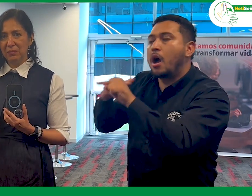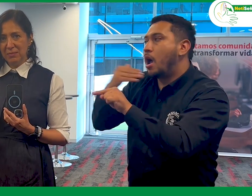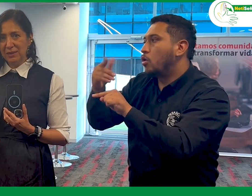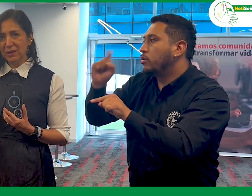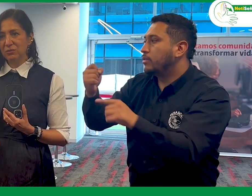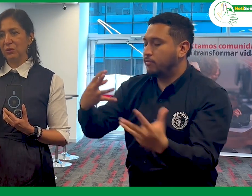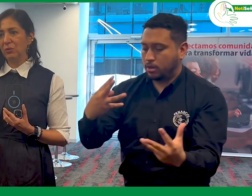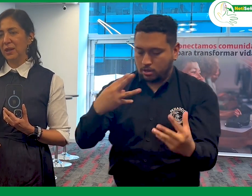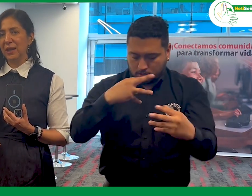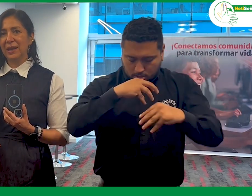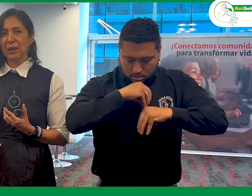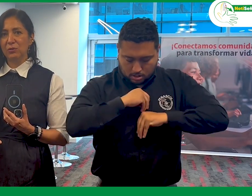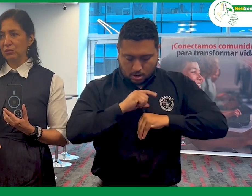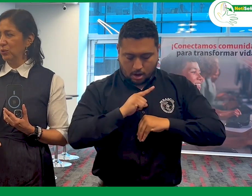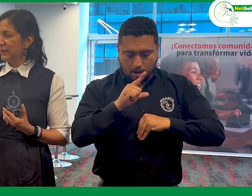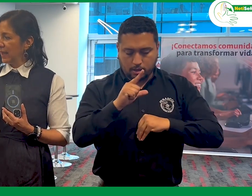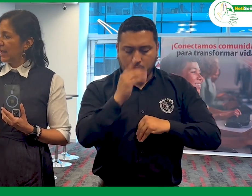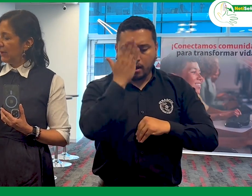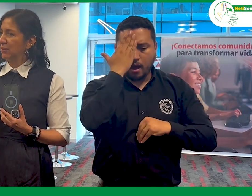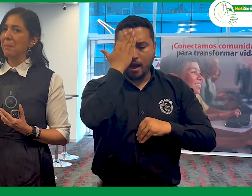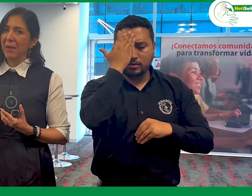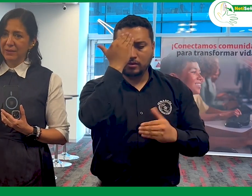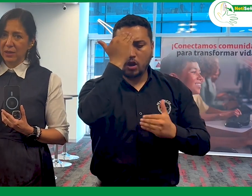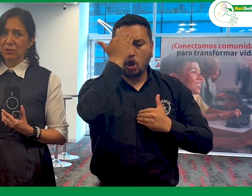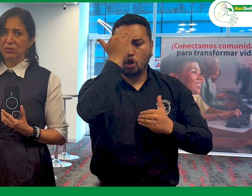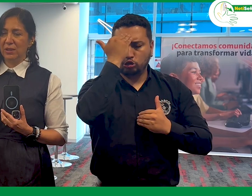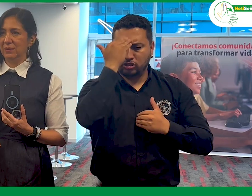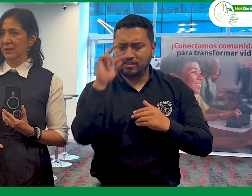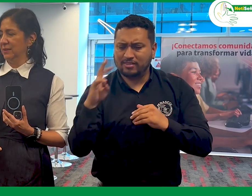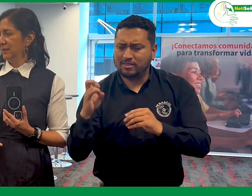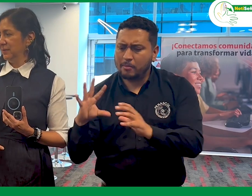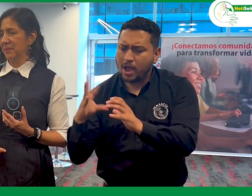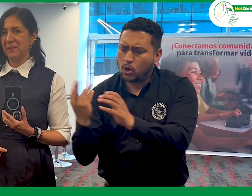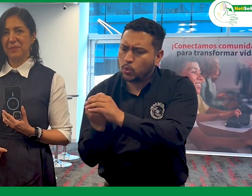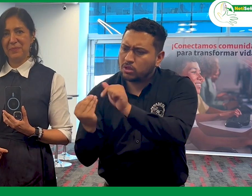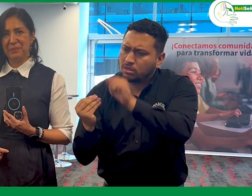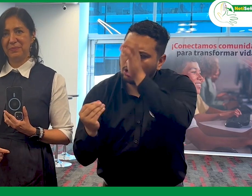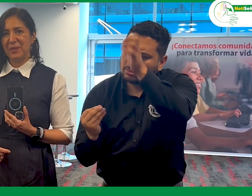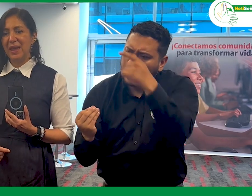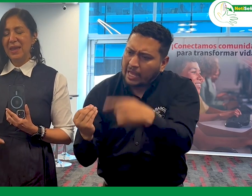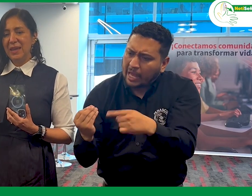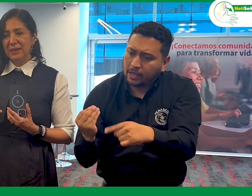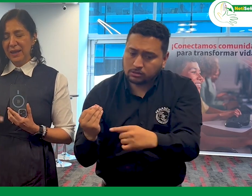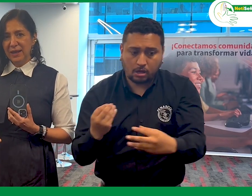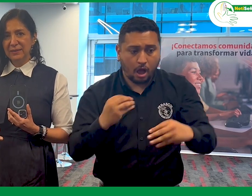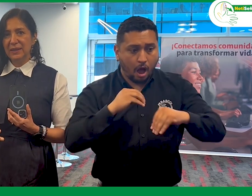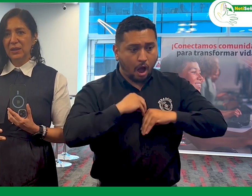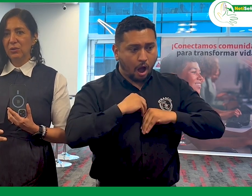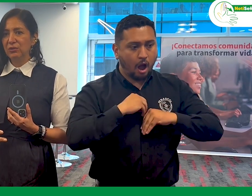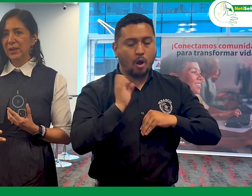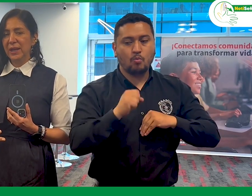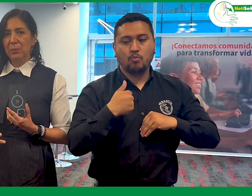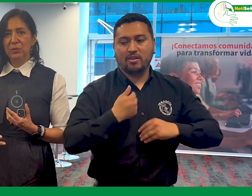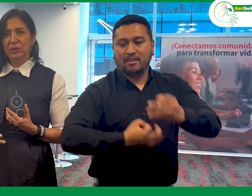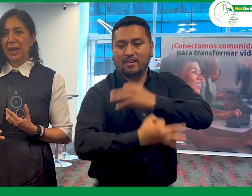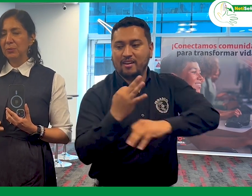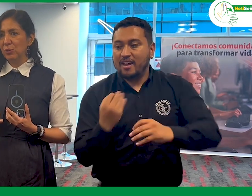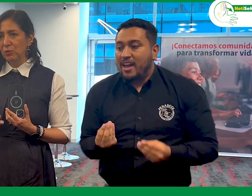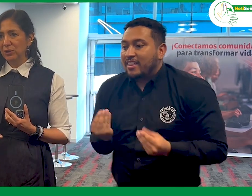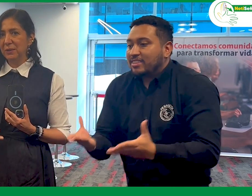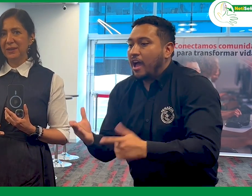les permita contribuir a que la cultura sea cada vez más incluyente. Y tres,